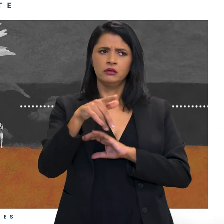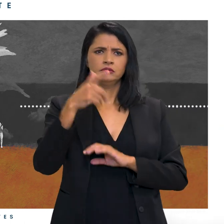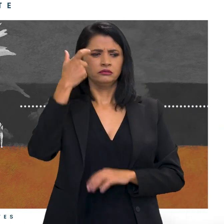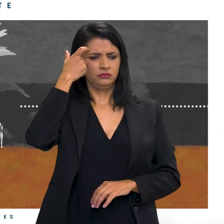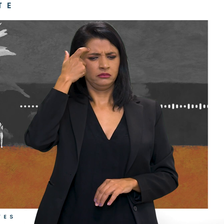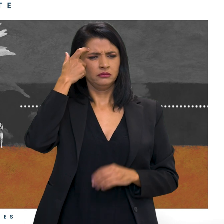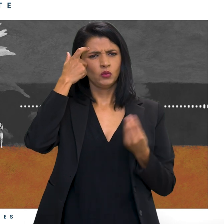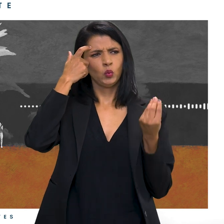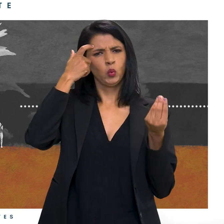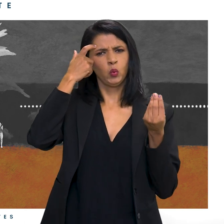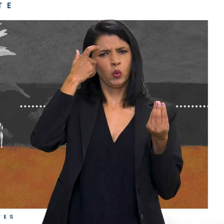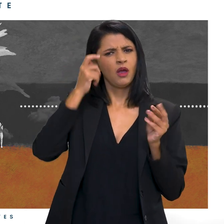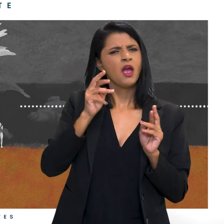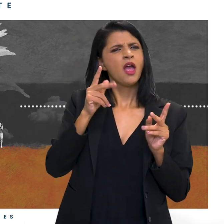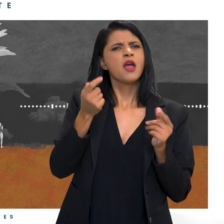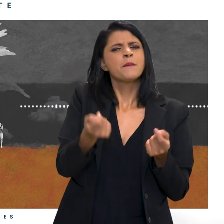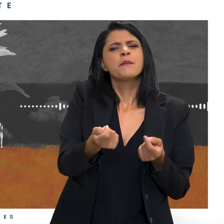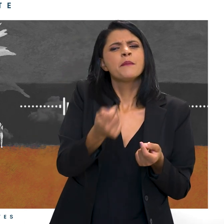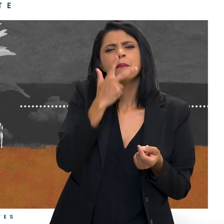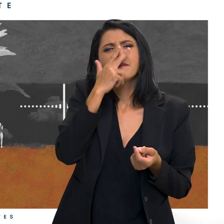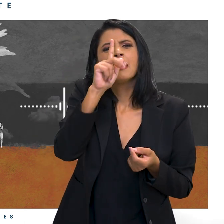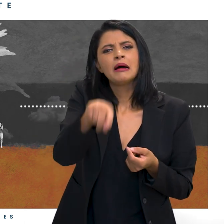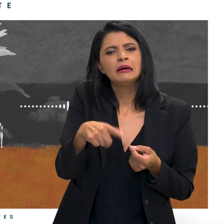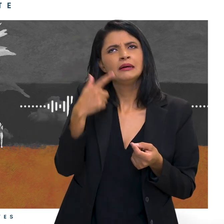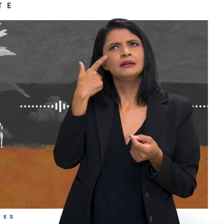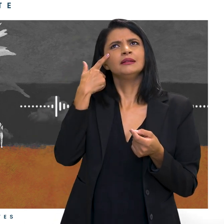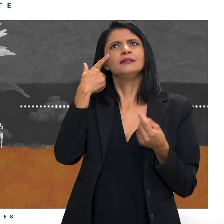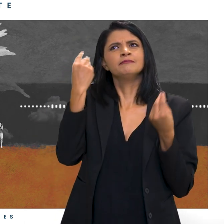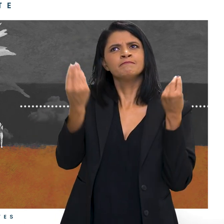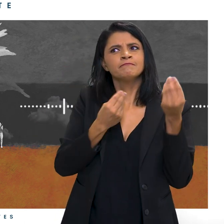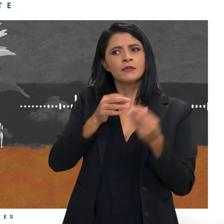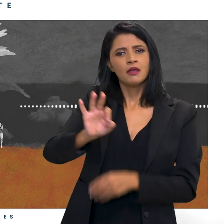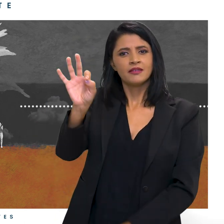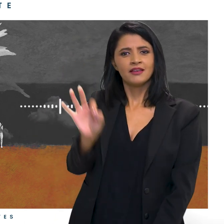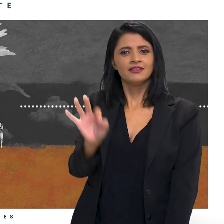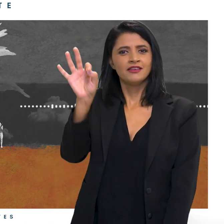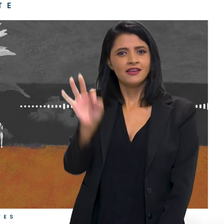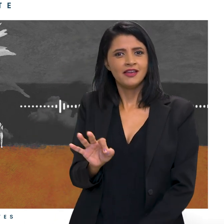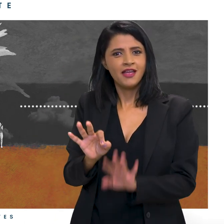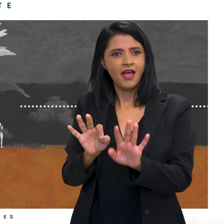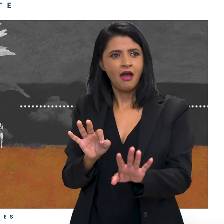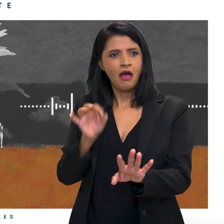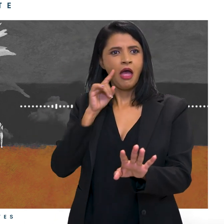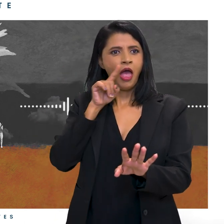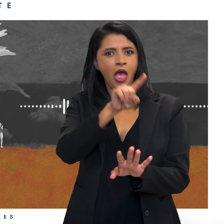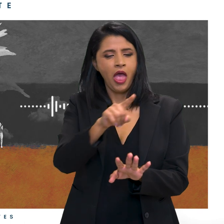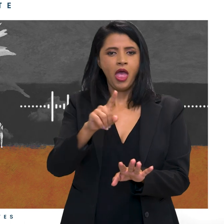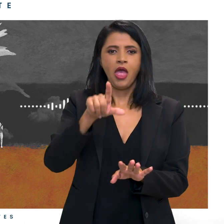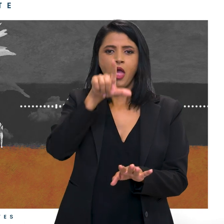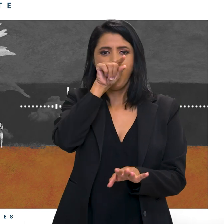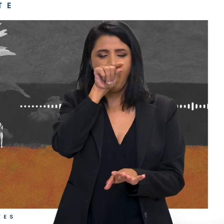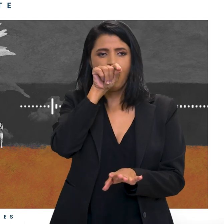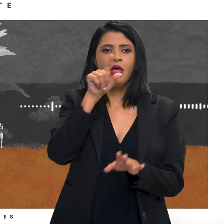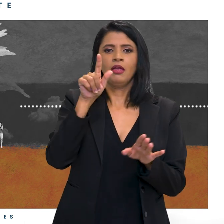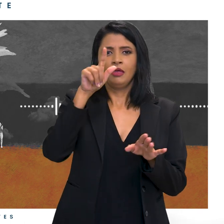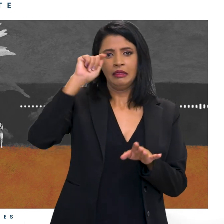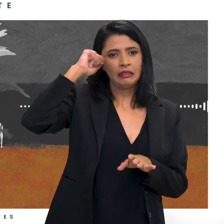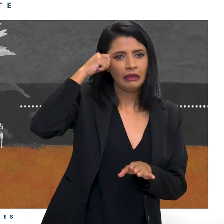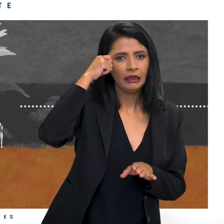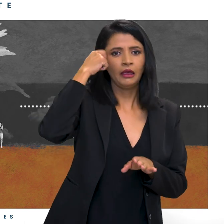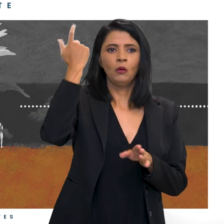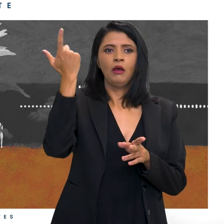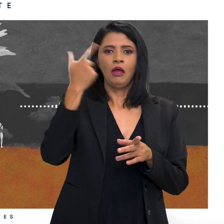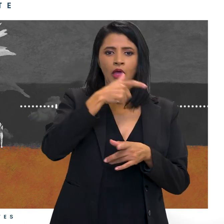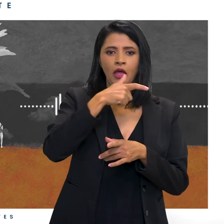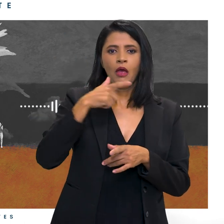o recorte que ele faz na cabeça é quase de, vou usar uma expressão da estatística, né? É um cisne negro, é uma